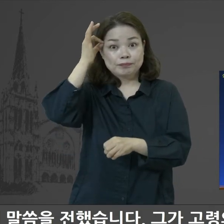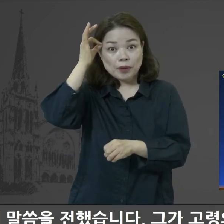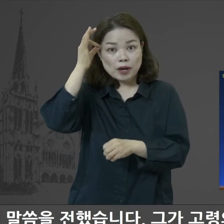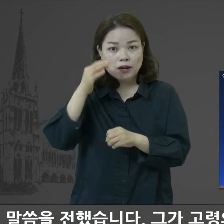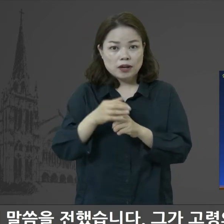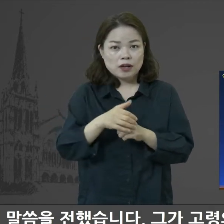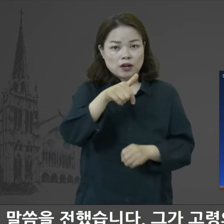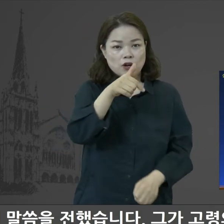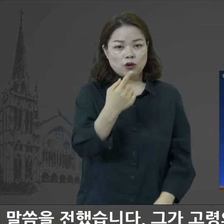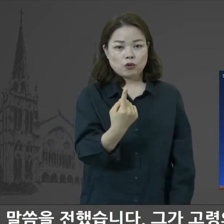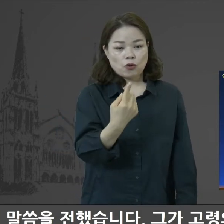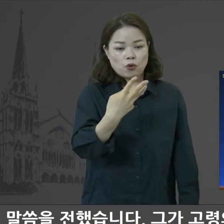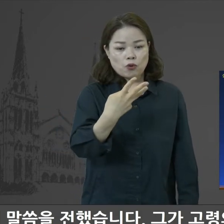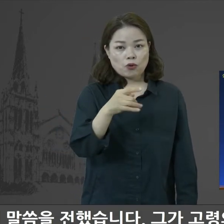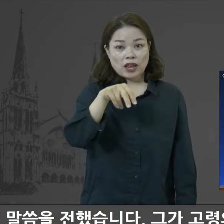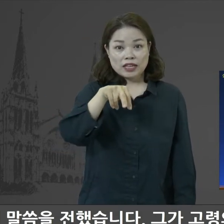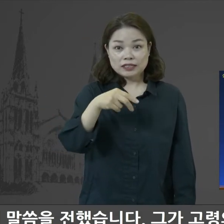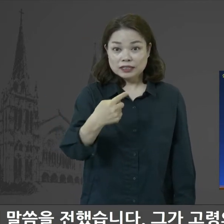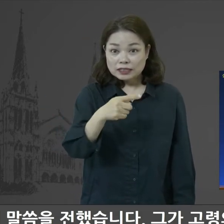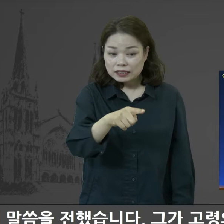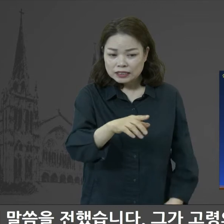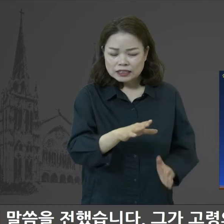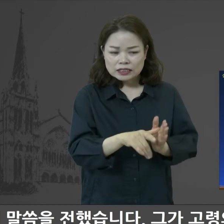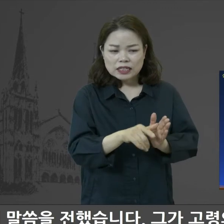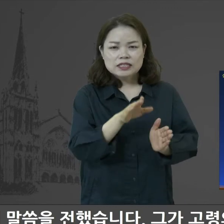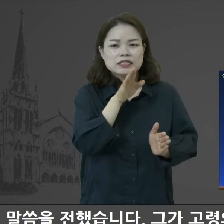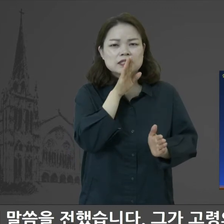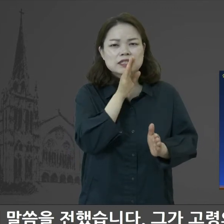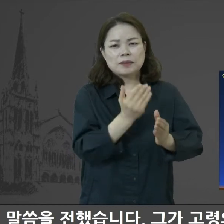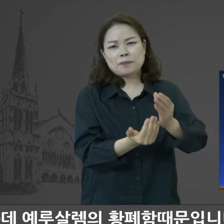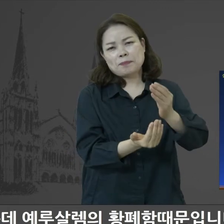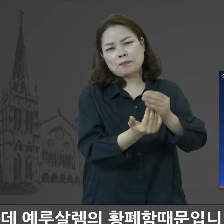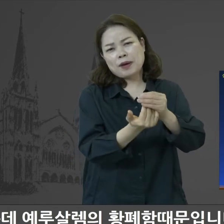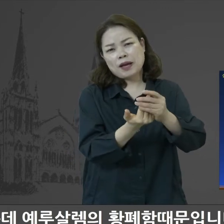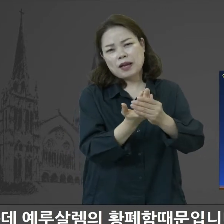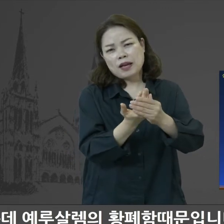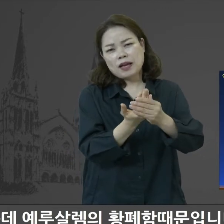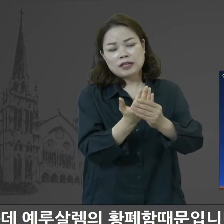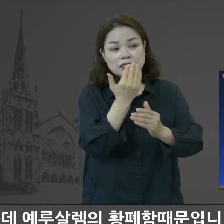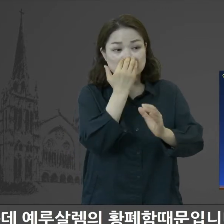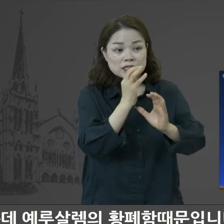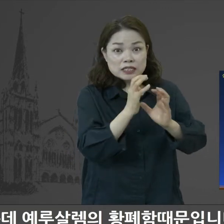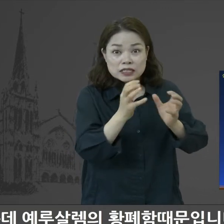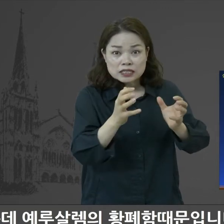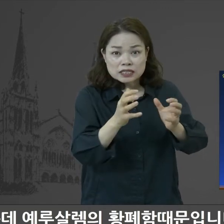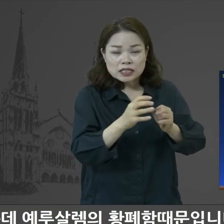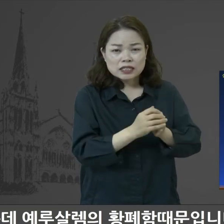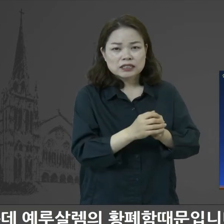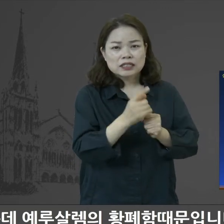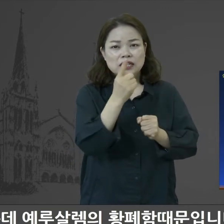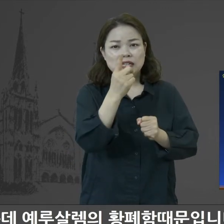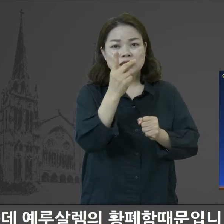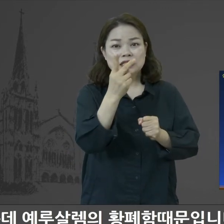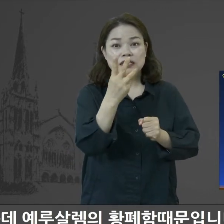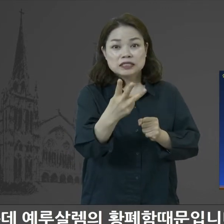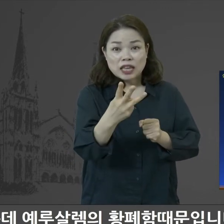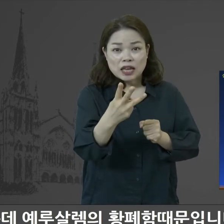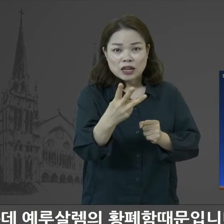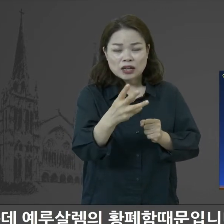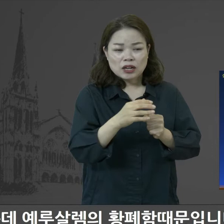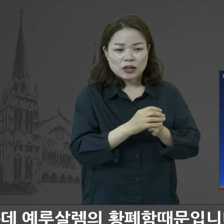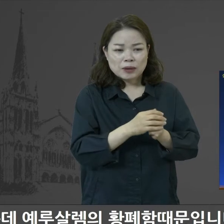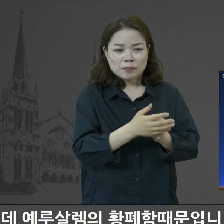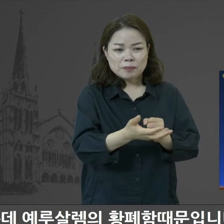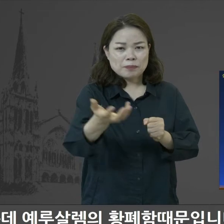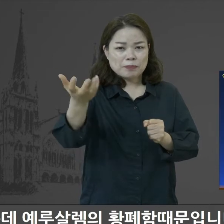그리고 고레스 칙령으로 실제로 이 일이 일어나게 되죠. 그때부터 이스라엘은 총 3번에 걸쳐서 귀환이